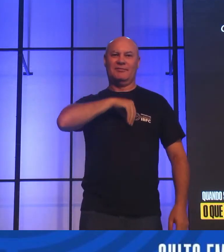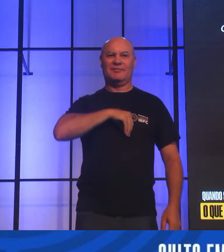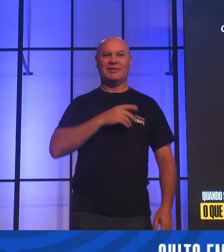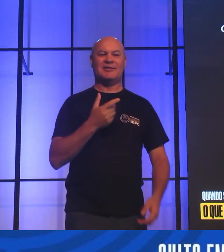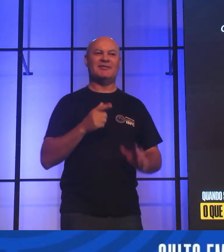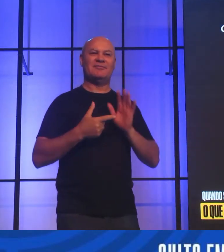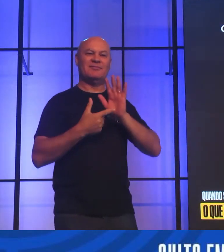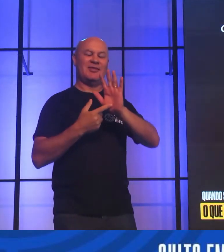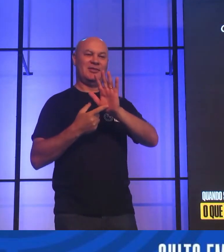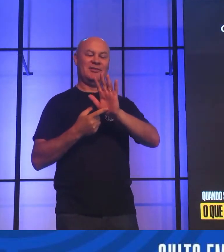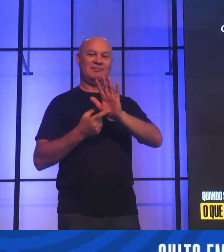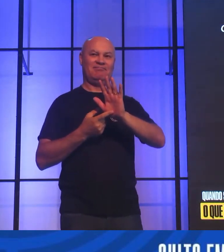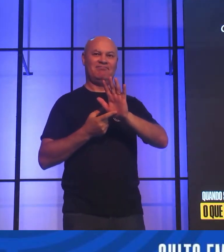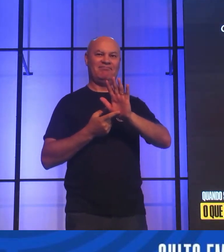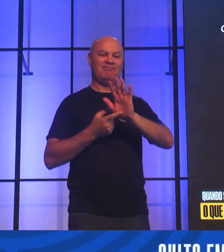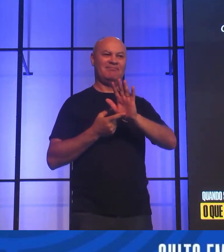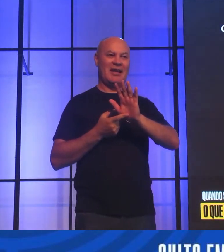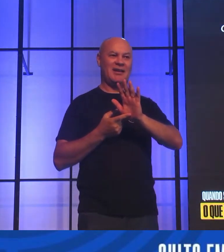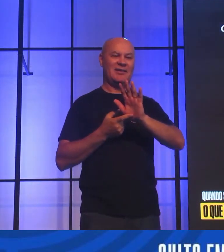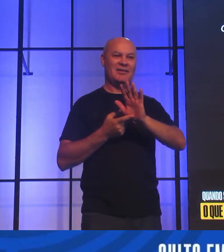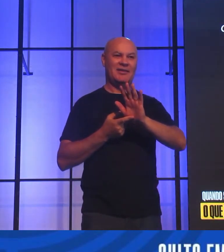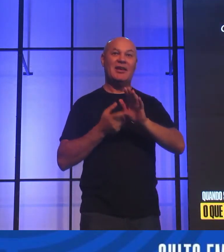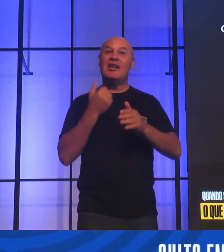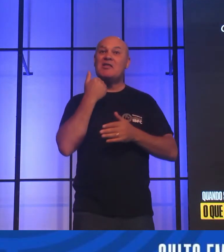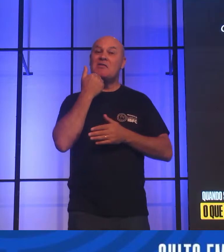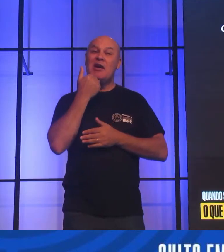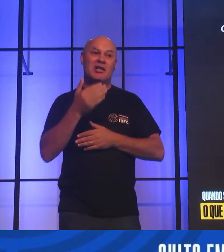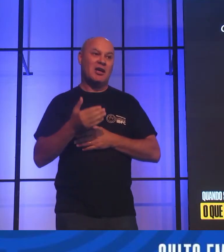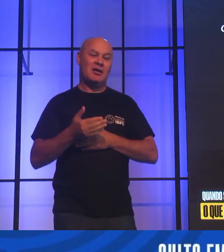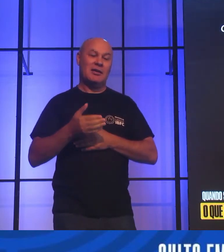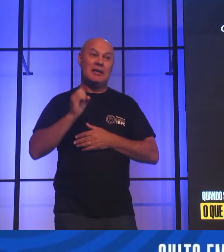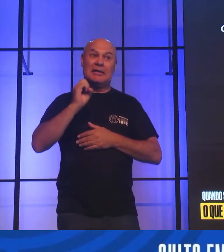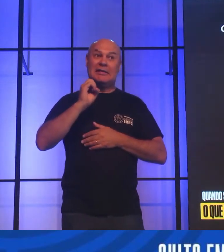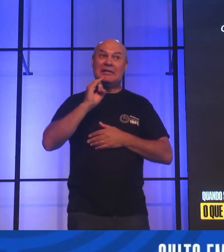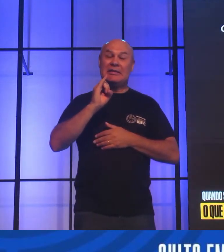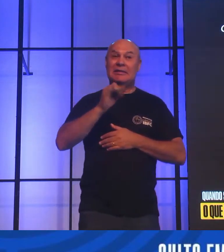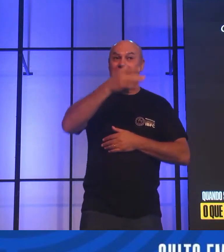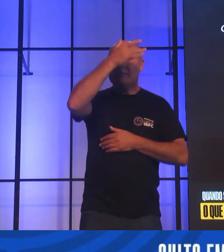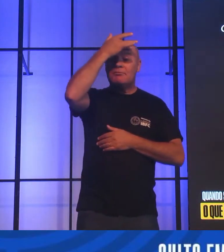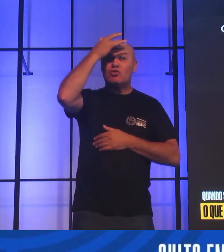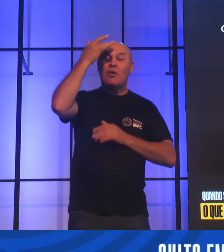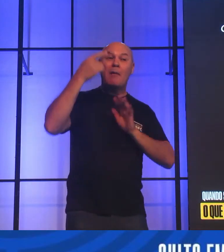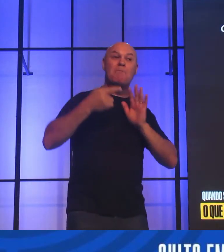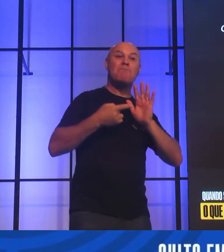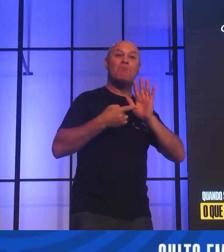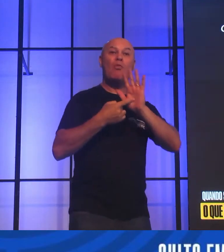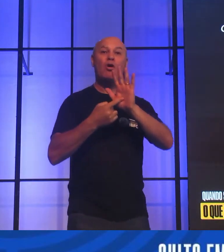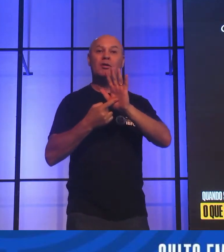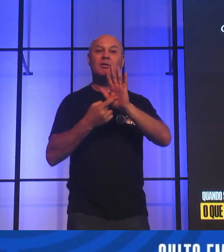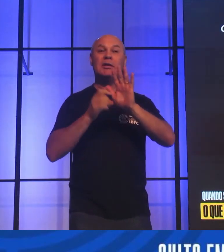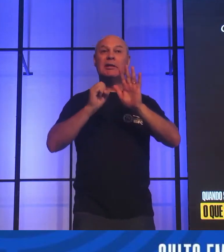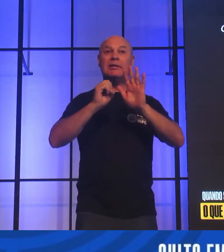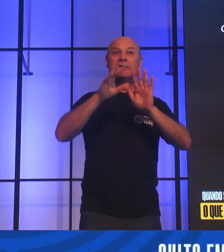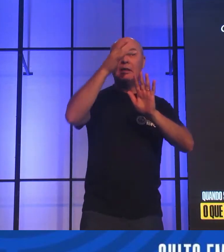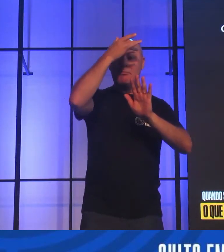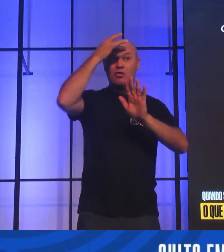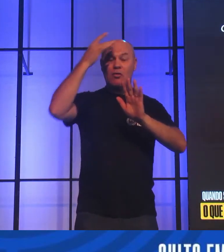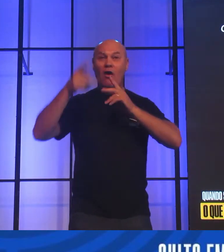colocamos para fora, veio de fora, já está dentro de nós. Por isso você percebe algumas